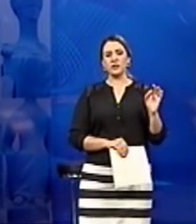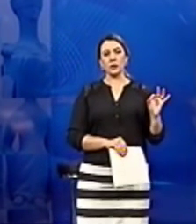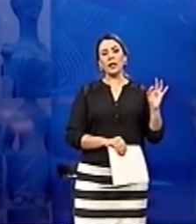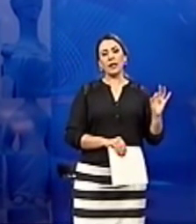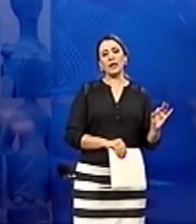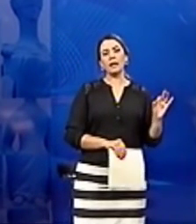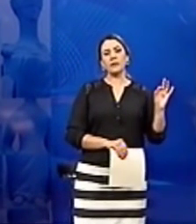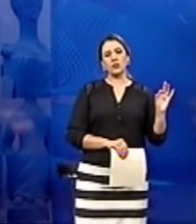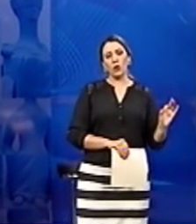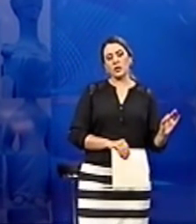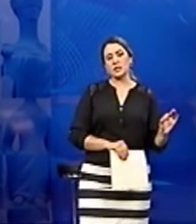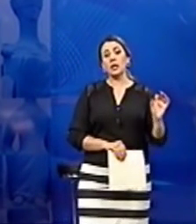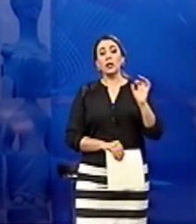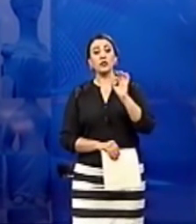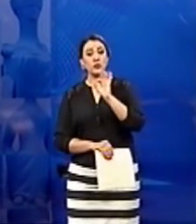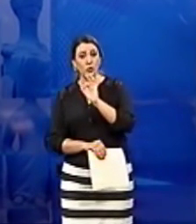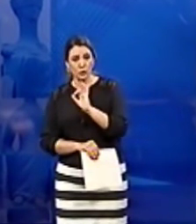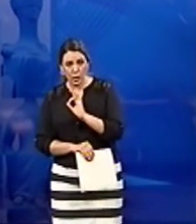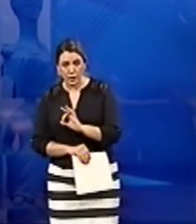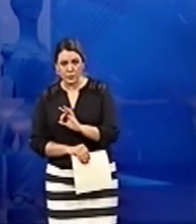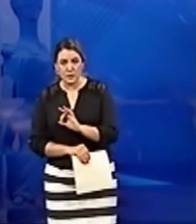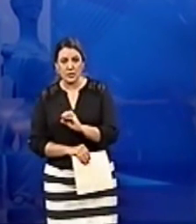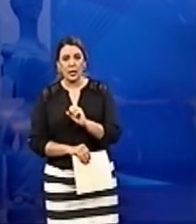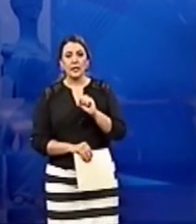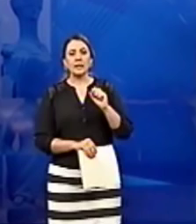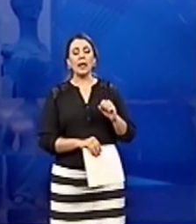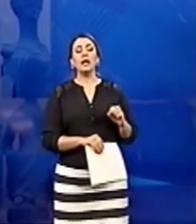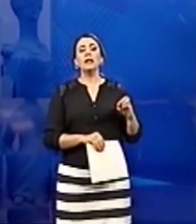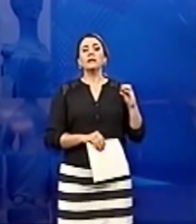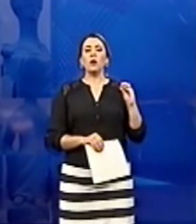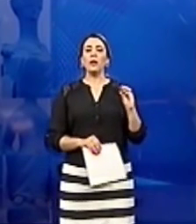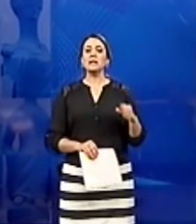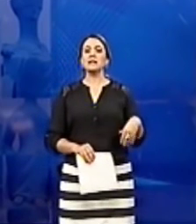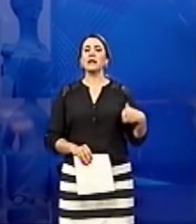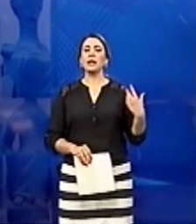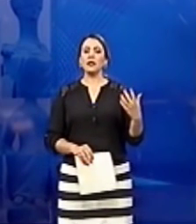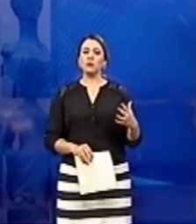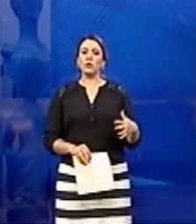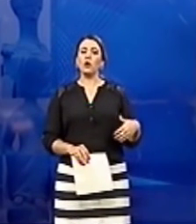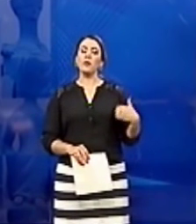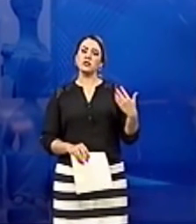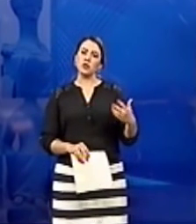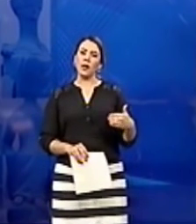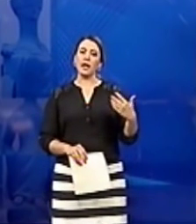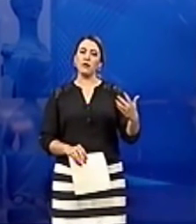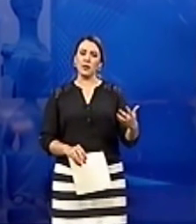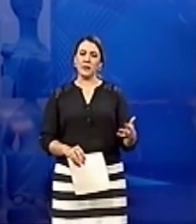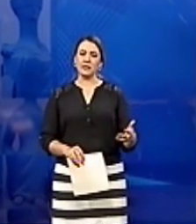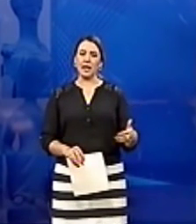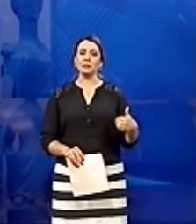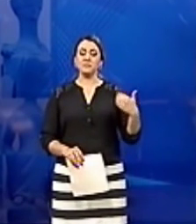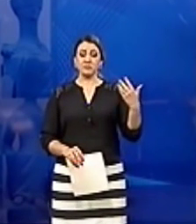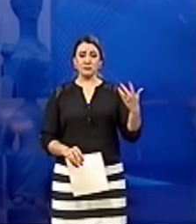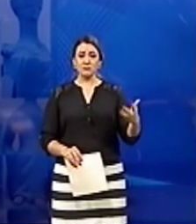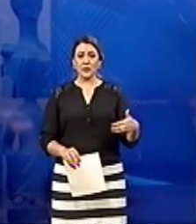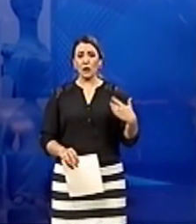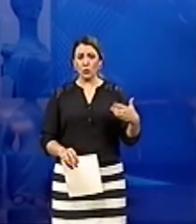entendido aquele entre 12 e 18 anos, tá? Então, esse decreto começou a regulamentar